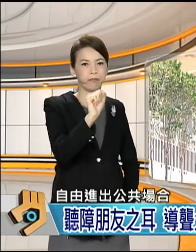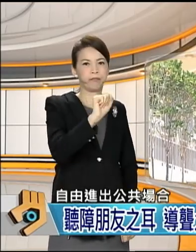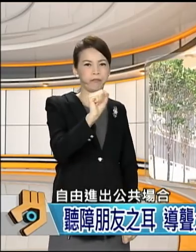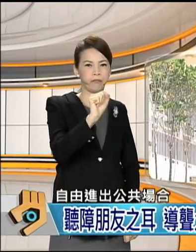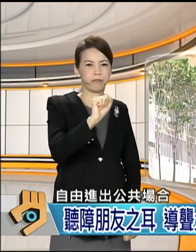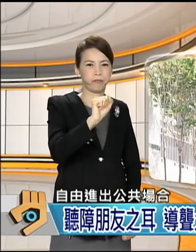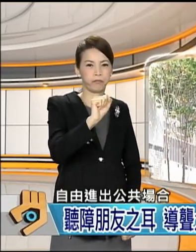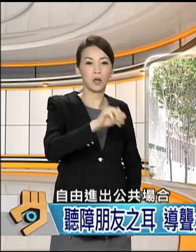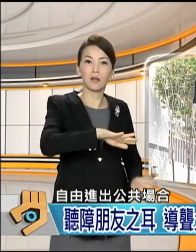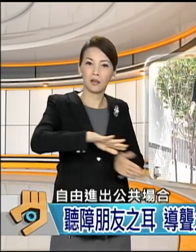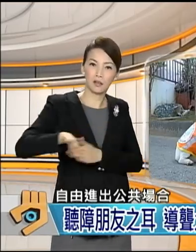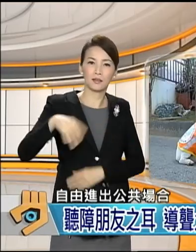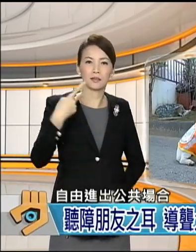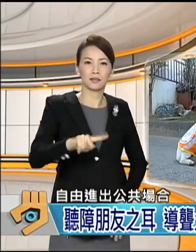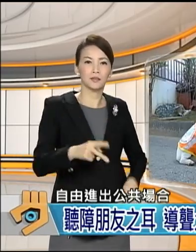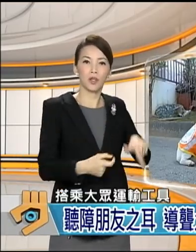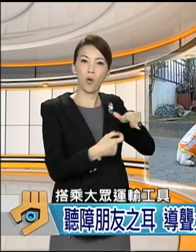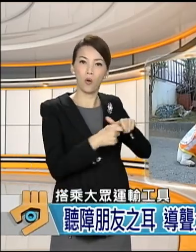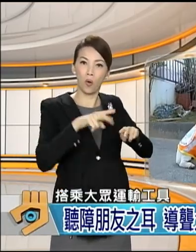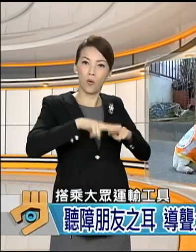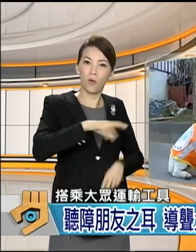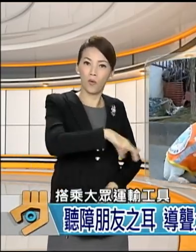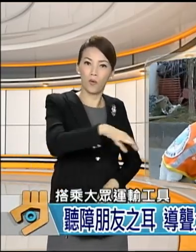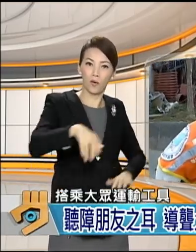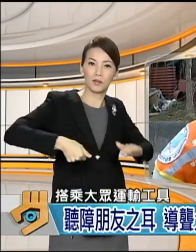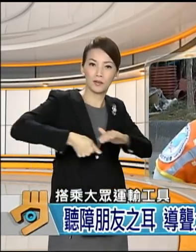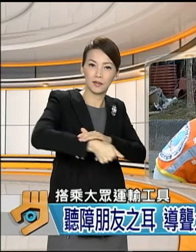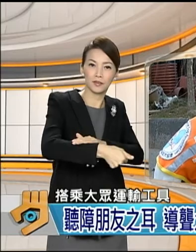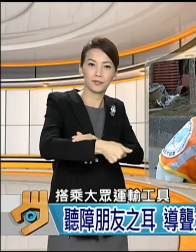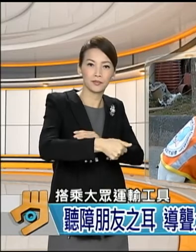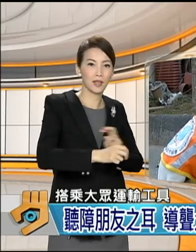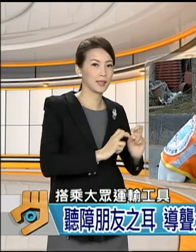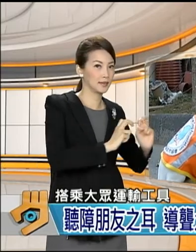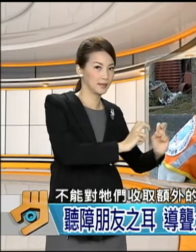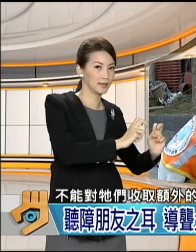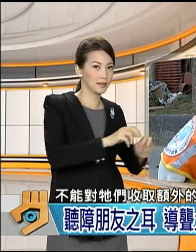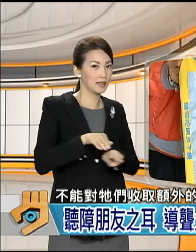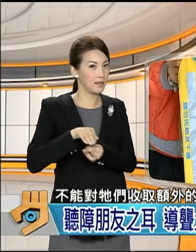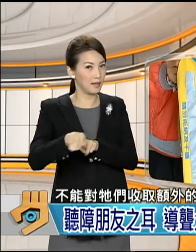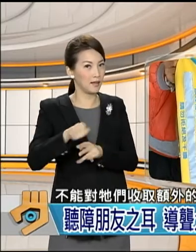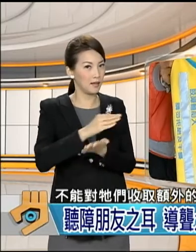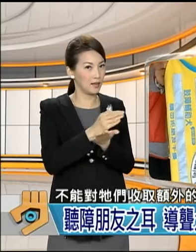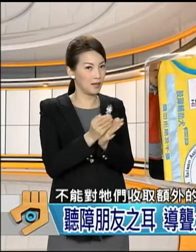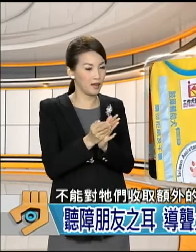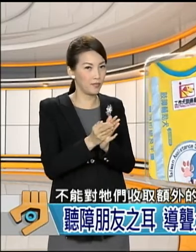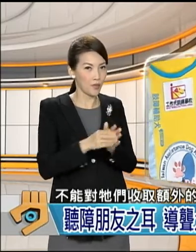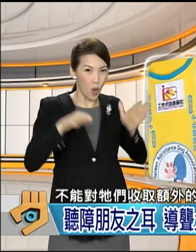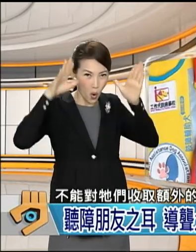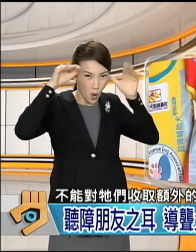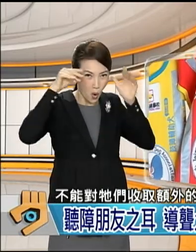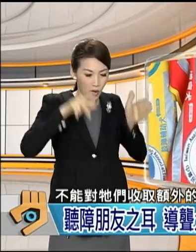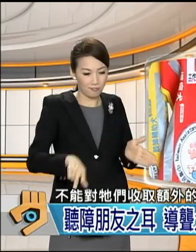出公共场合，搭乘大众运输工具，不能够对他们收取额外的费